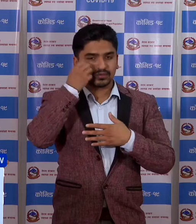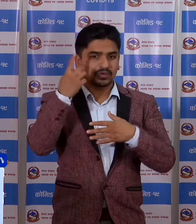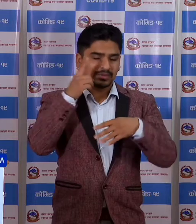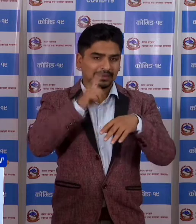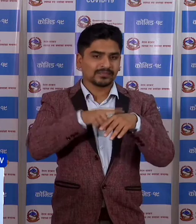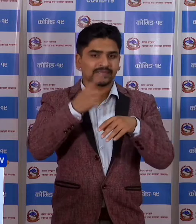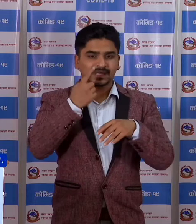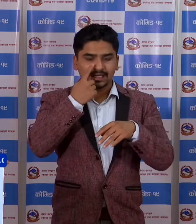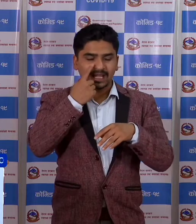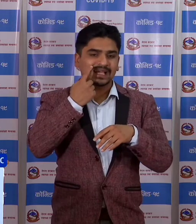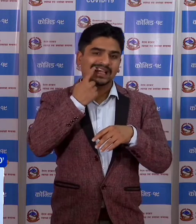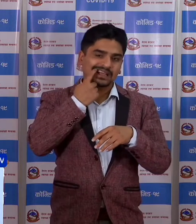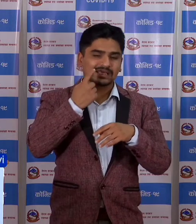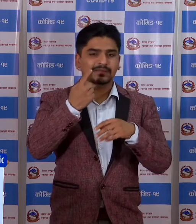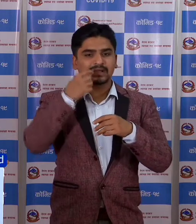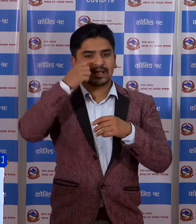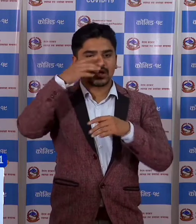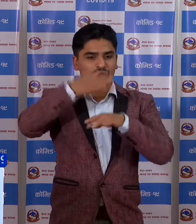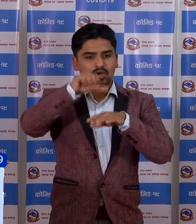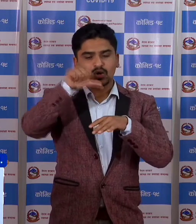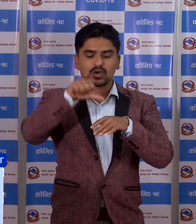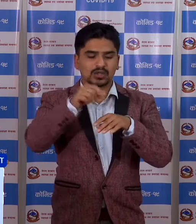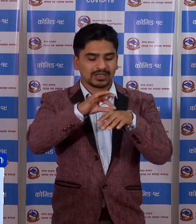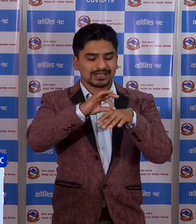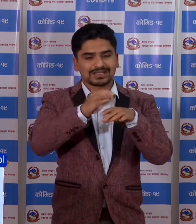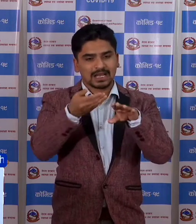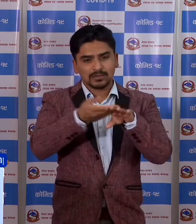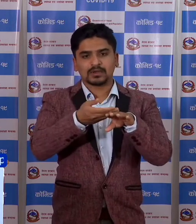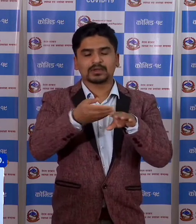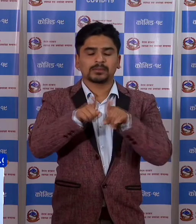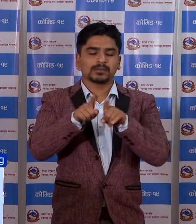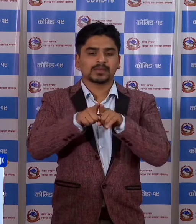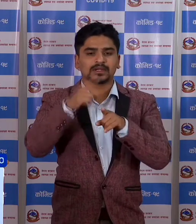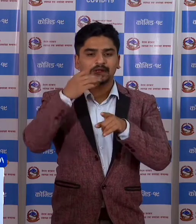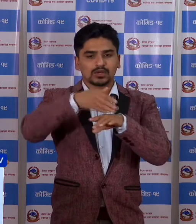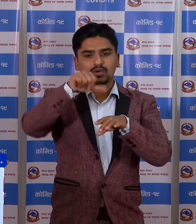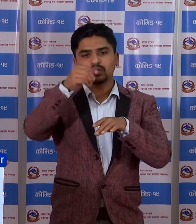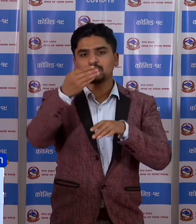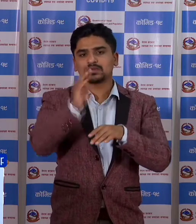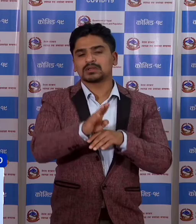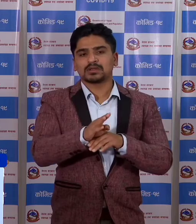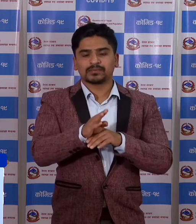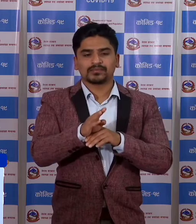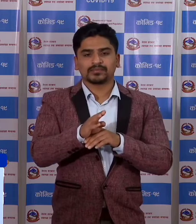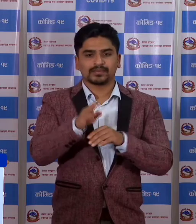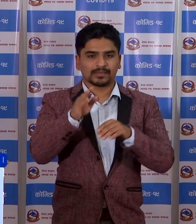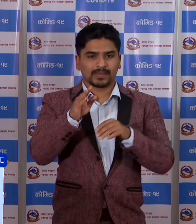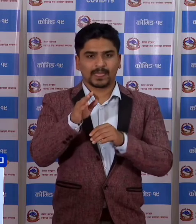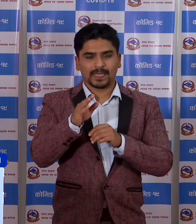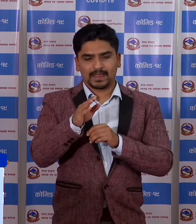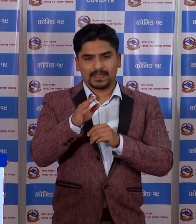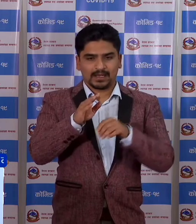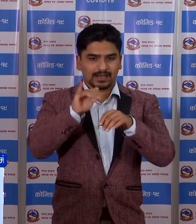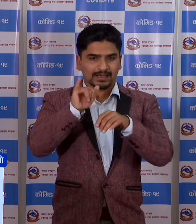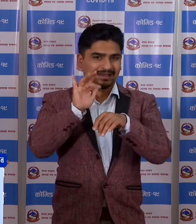तथा गिजाबाट रक्तस्राव हुने र छालामुनि पनि रक्तस्राव हुने हुन्छ। तर डेङ्गे हेमोरेजिक